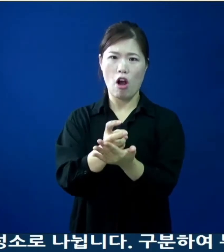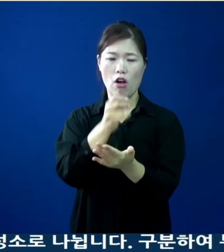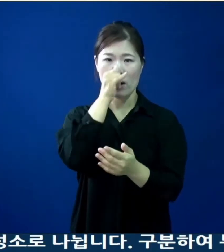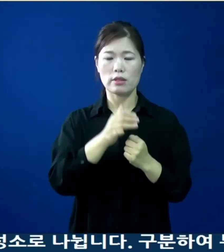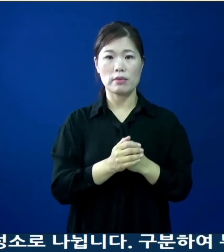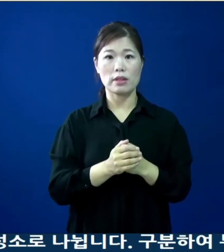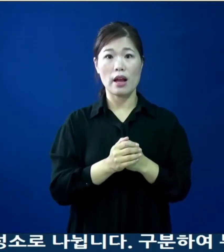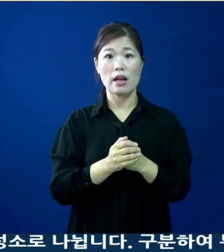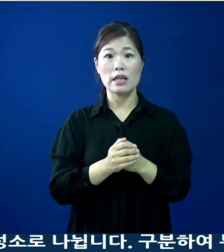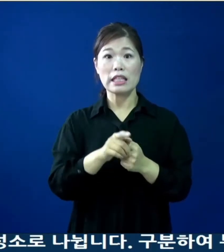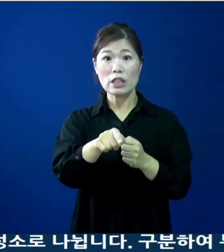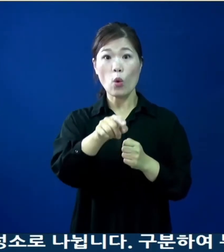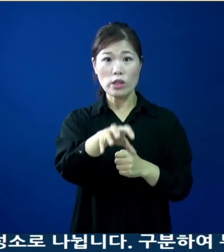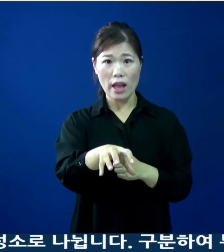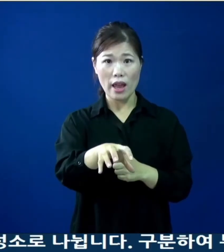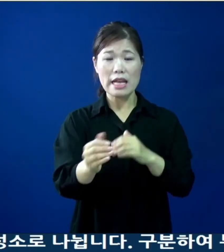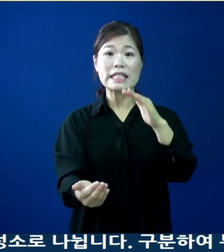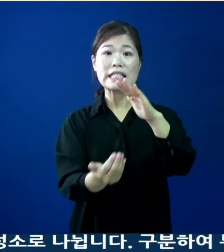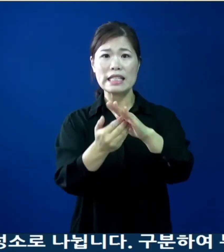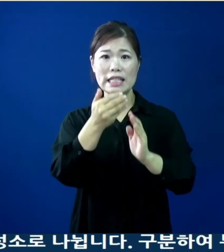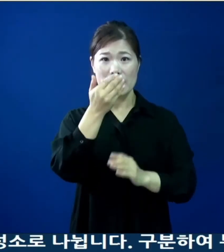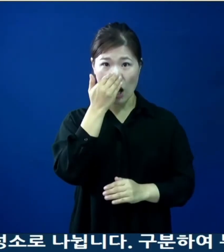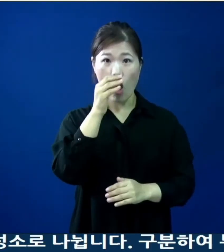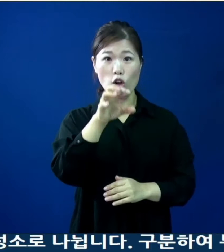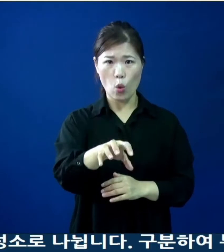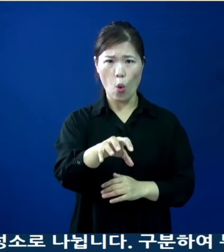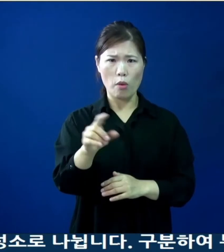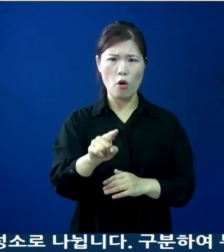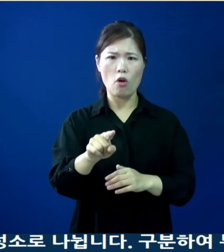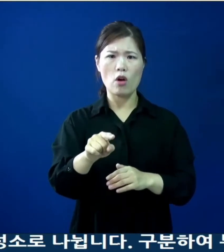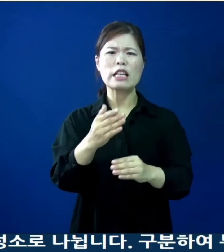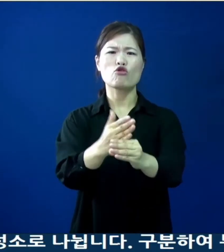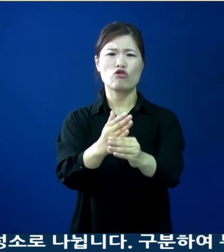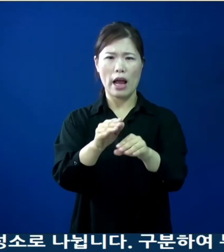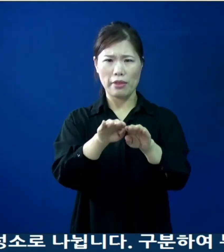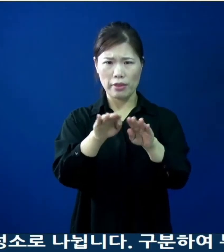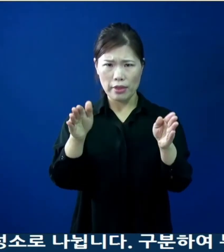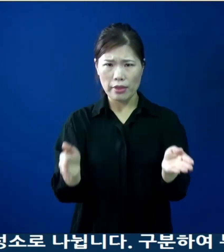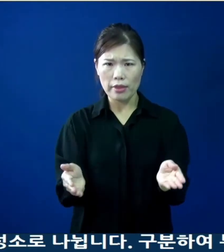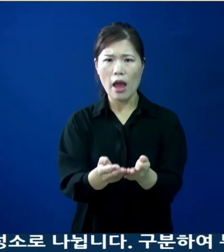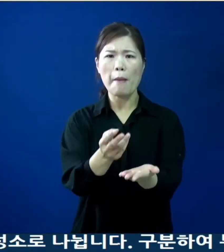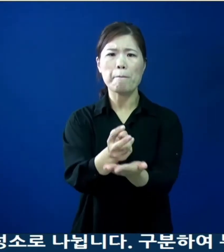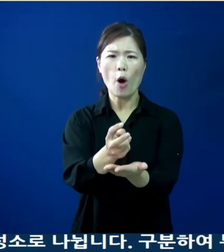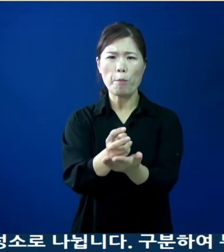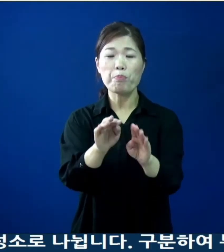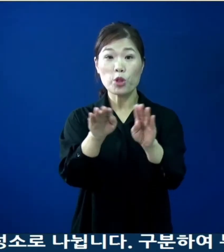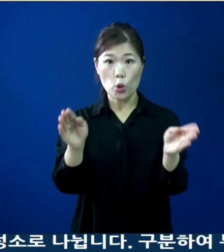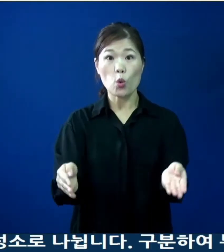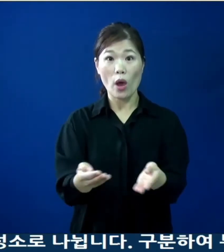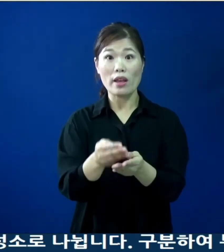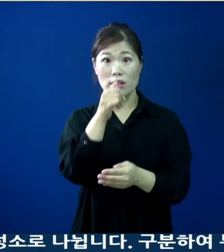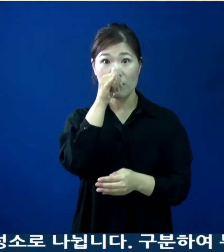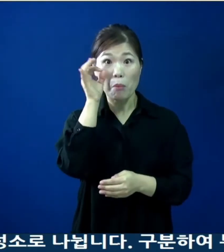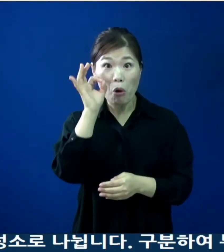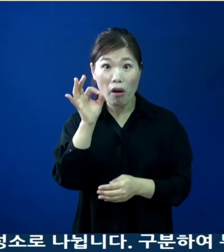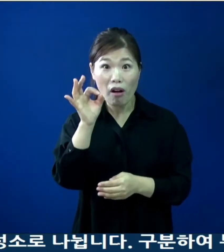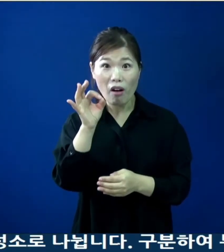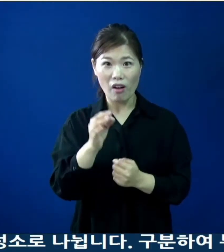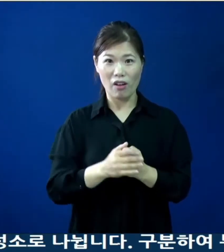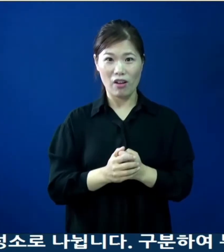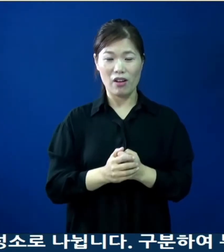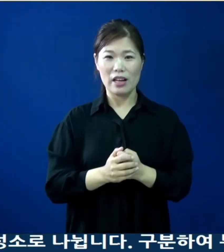지성소의 특징이 뭡니까? 그 가운데 법궤가 있는 게 특징입니다. 법궤 여러분 보이시죠?